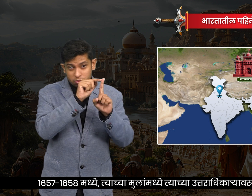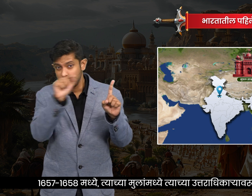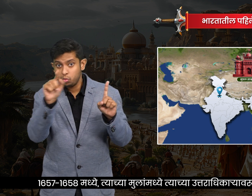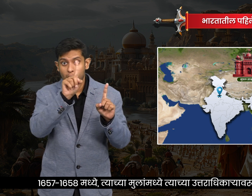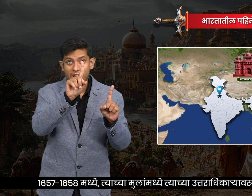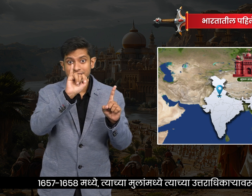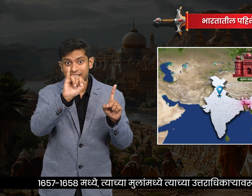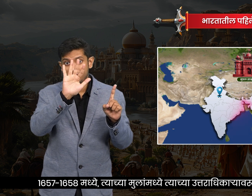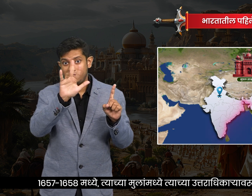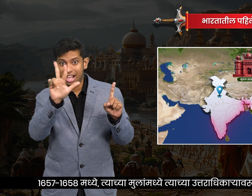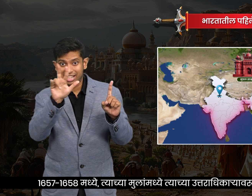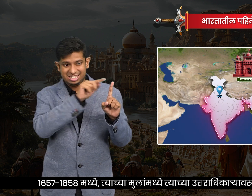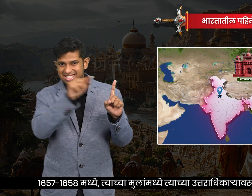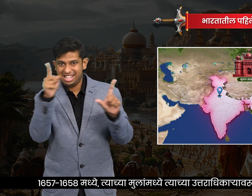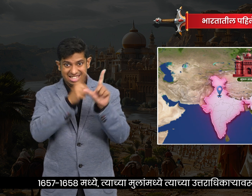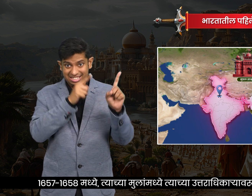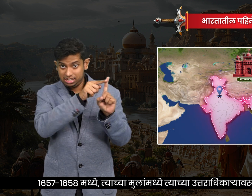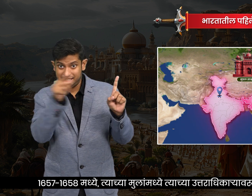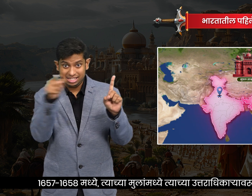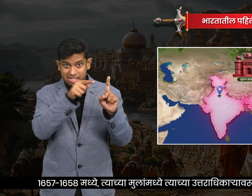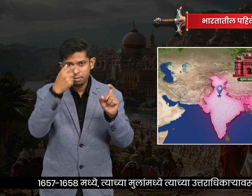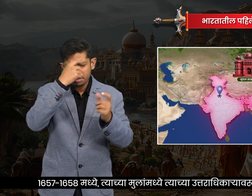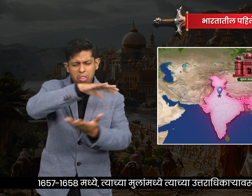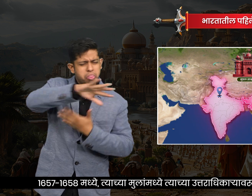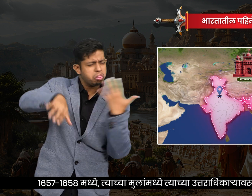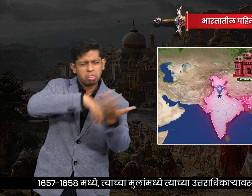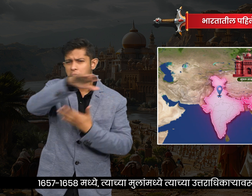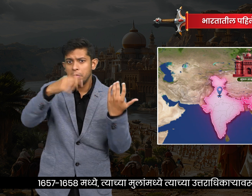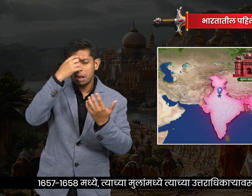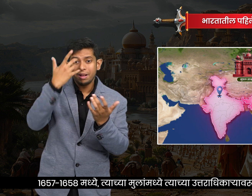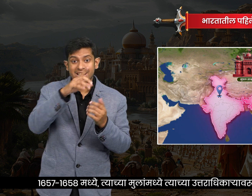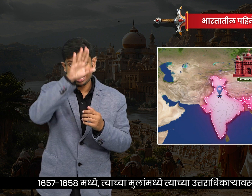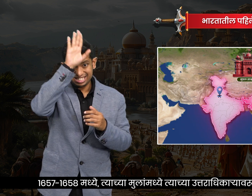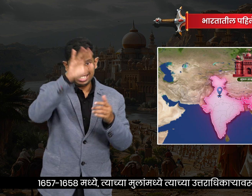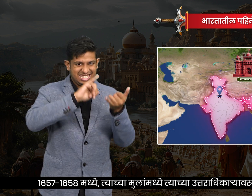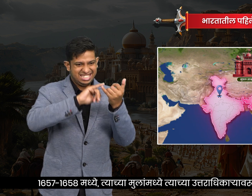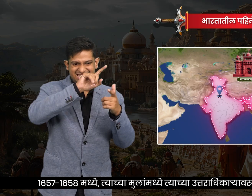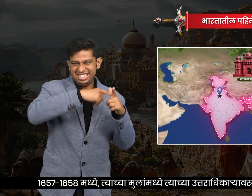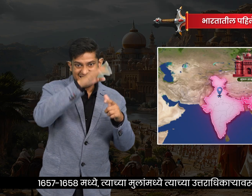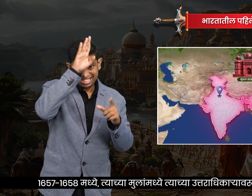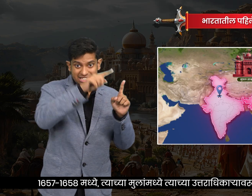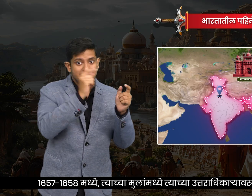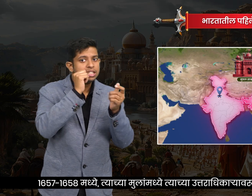1657 से लेकर 1658 मध्ये त्याच्या मुलांमध्ये त्याच्या